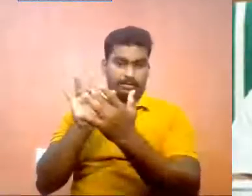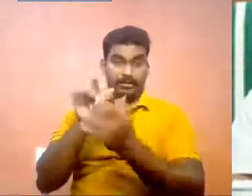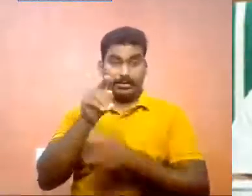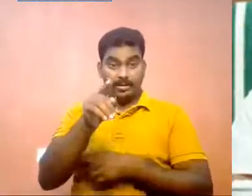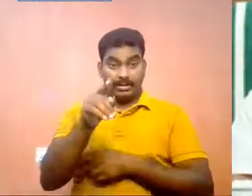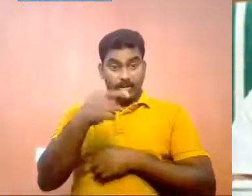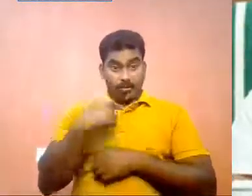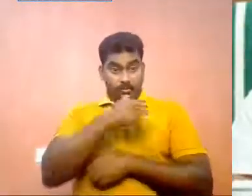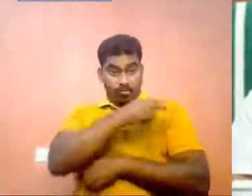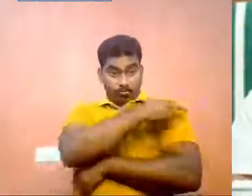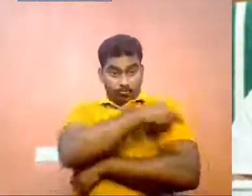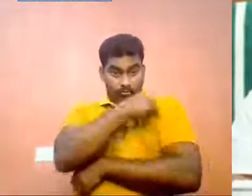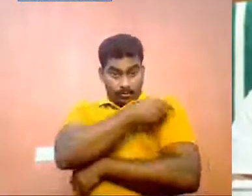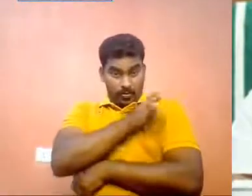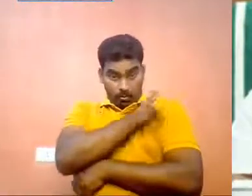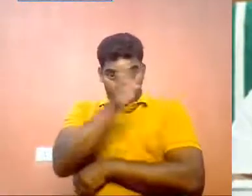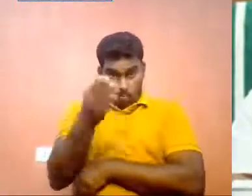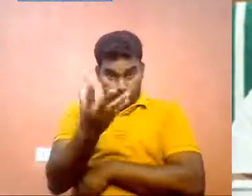എത്തിക്കാൻ